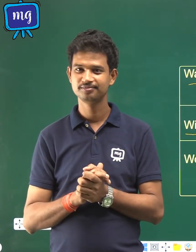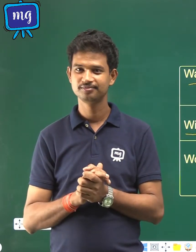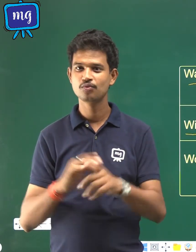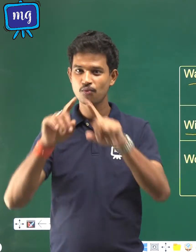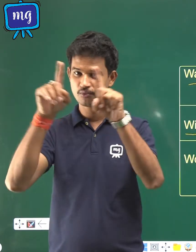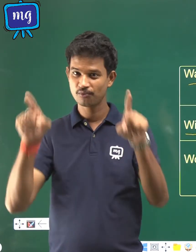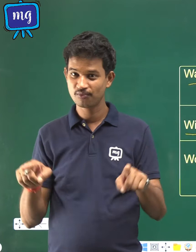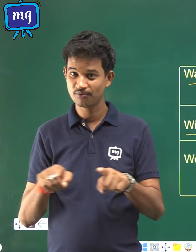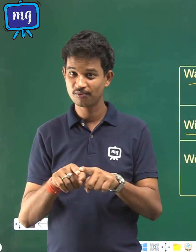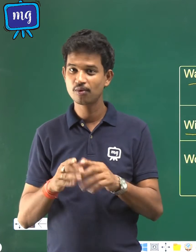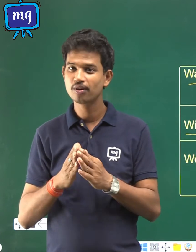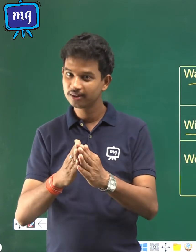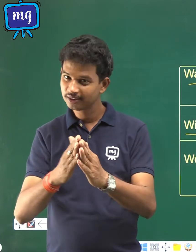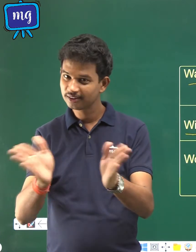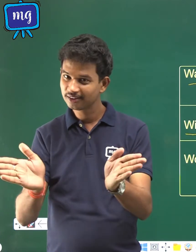window,